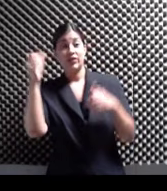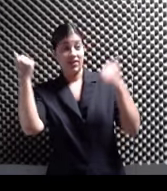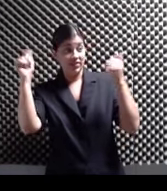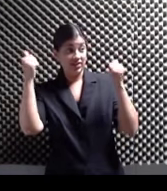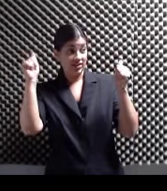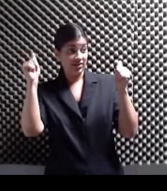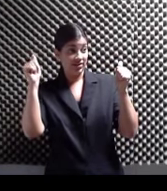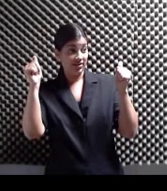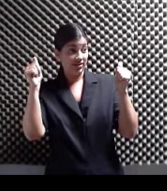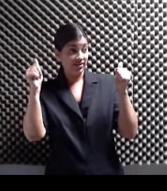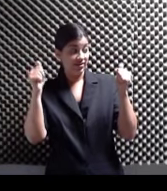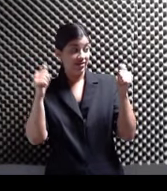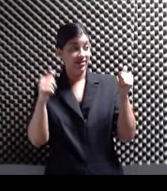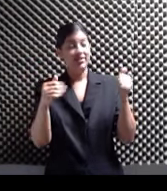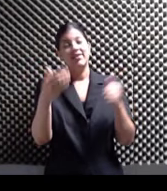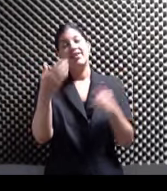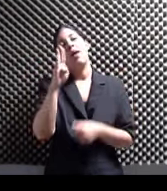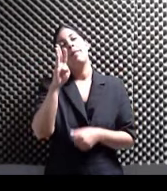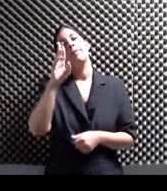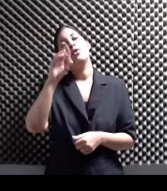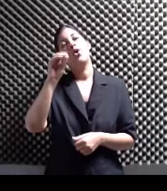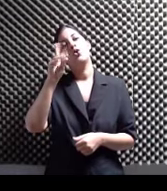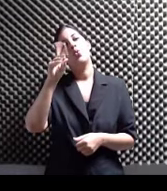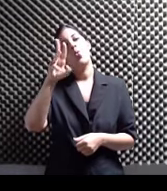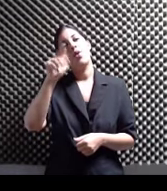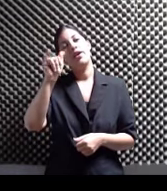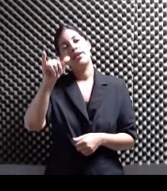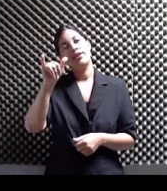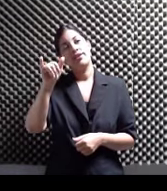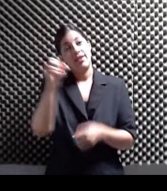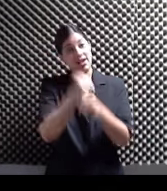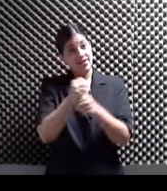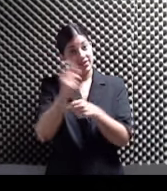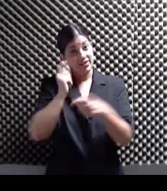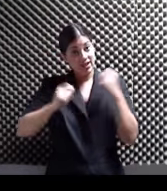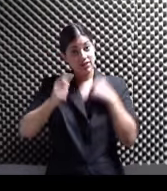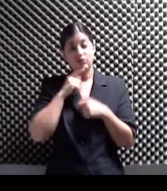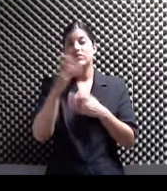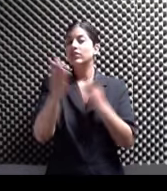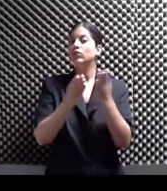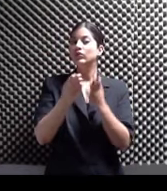12 y 19 de abril. Mira, si se sorprendió. Y en el Broadway Café Teatro en Santurce. Y